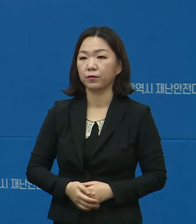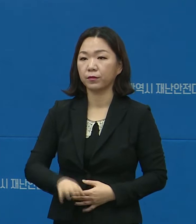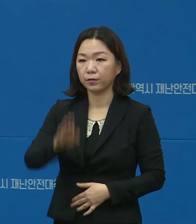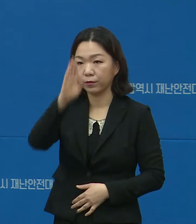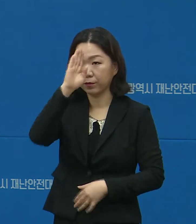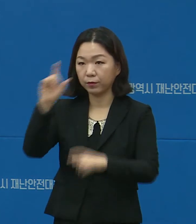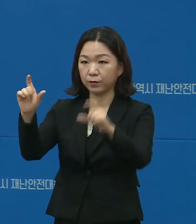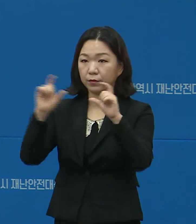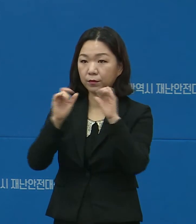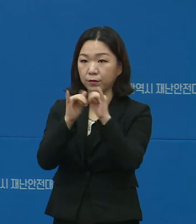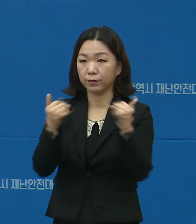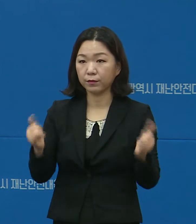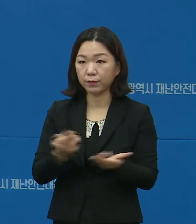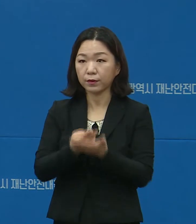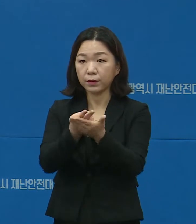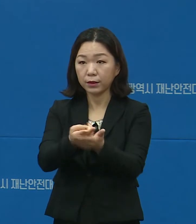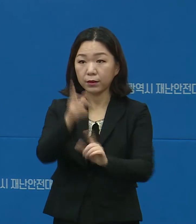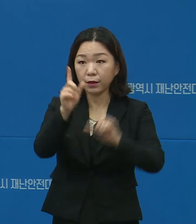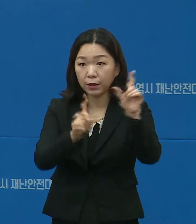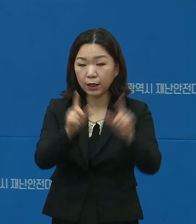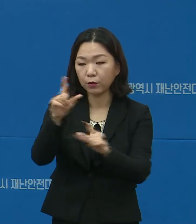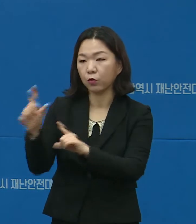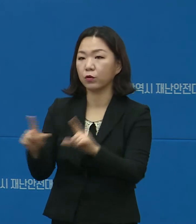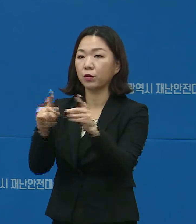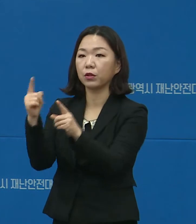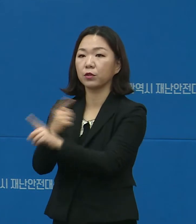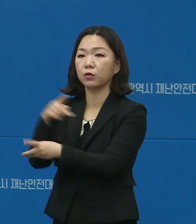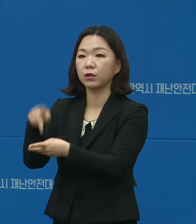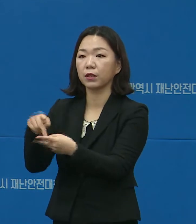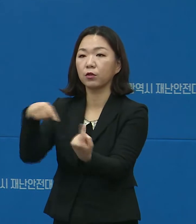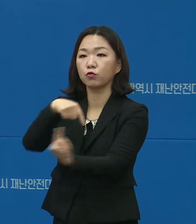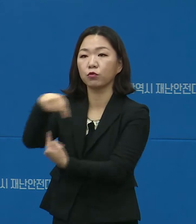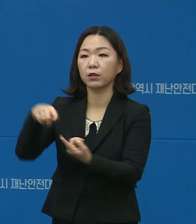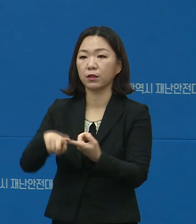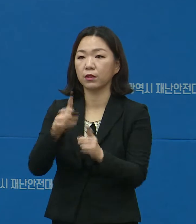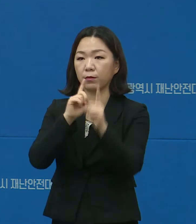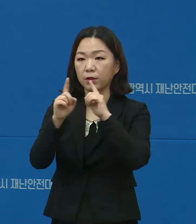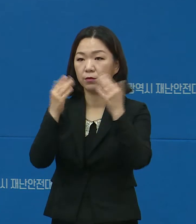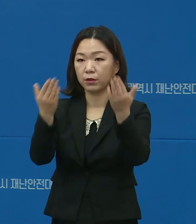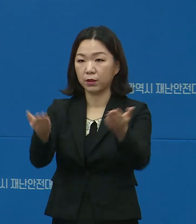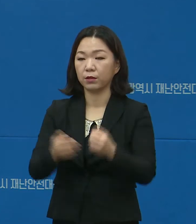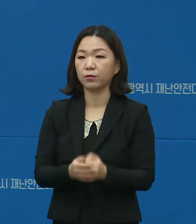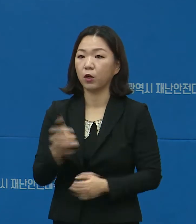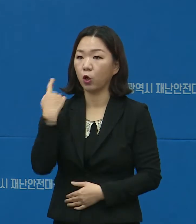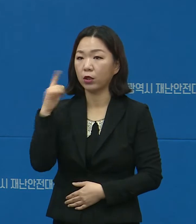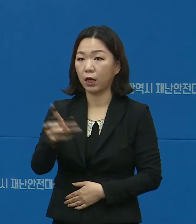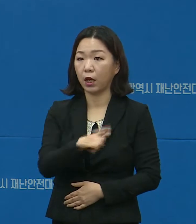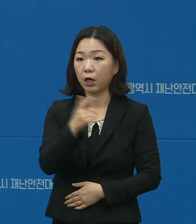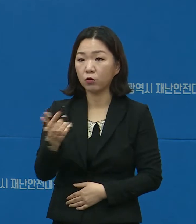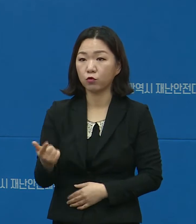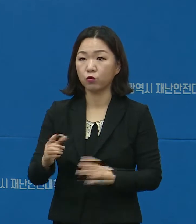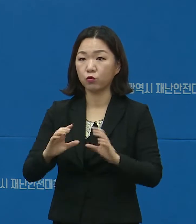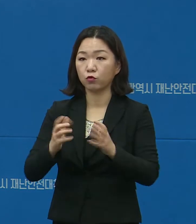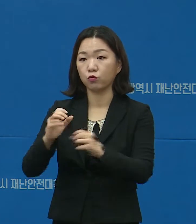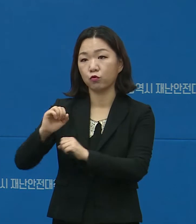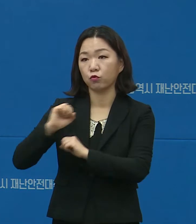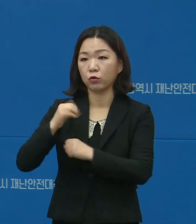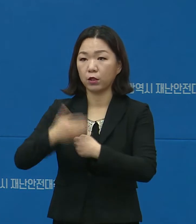확진 환자 입원 현황과 생활치료센터 운영에 대해서 말씀드리겠습니다. 어제 하루 국군